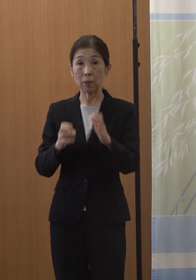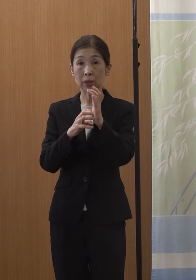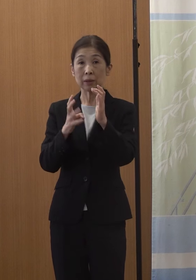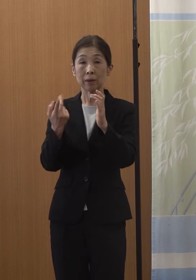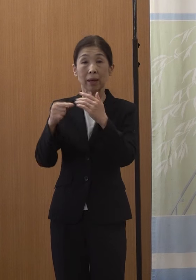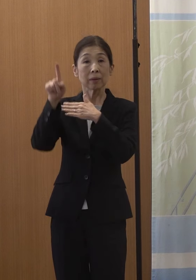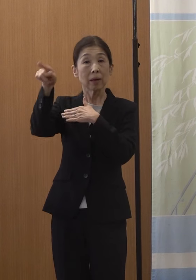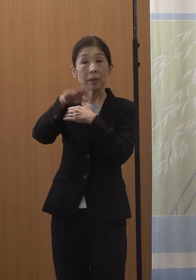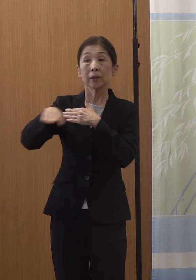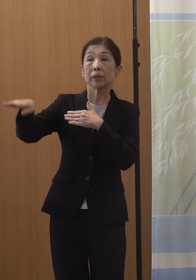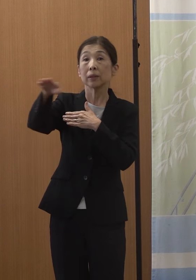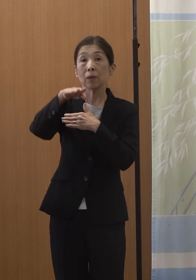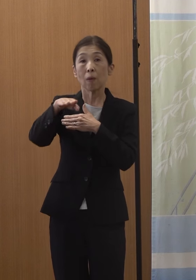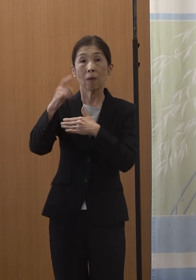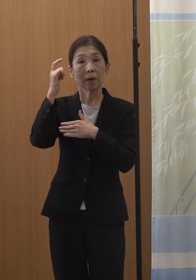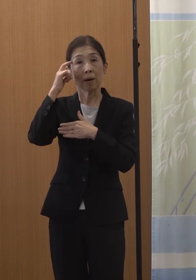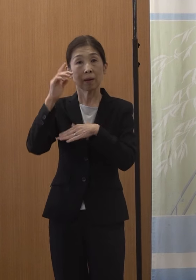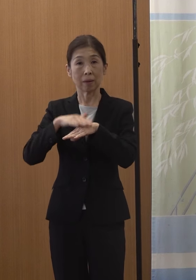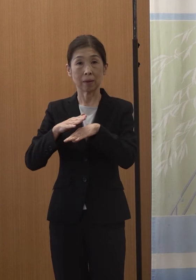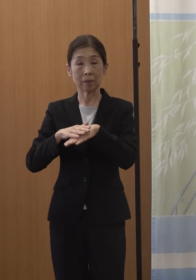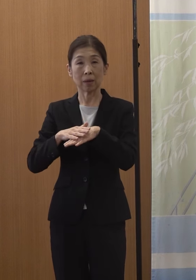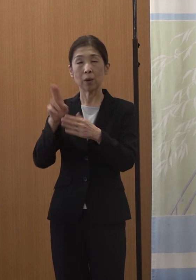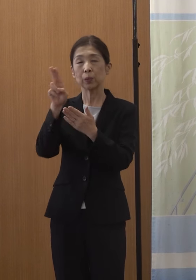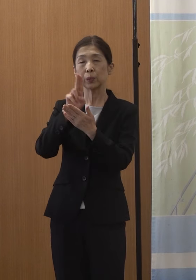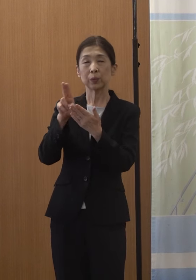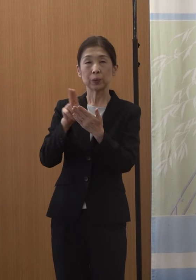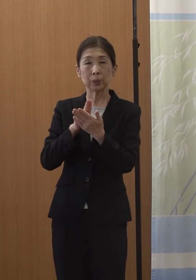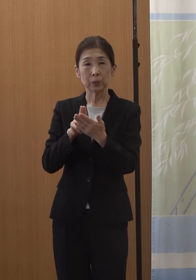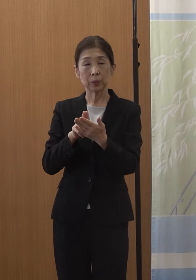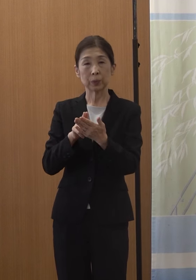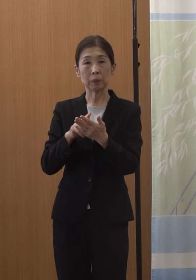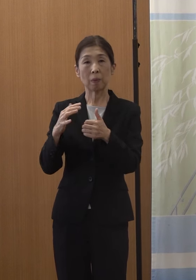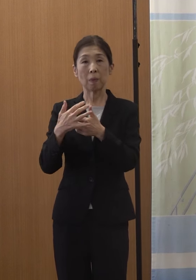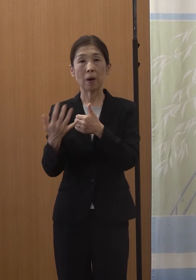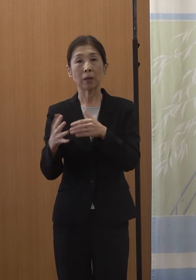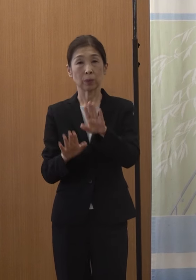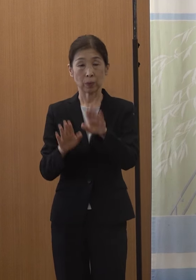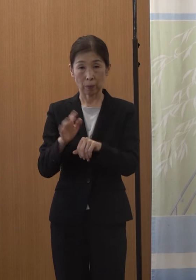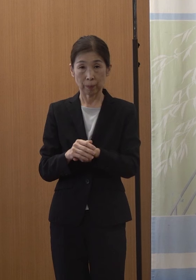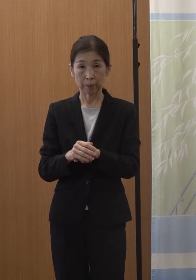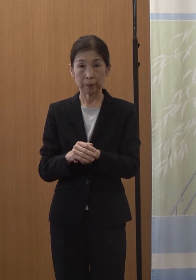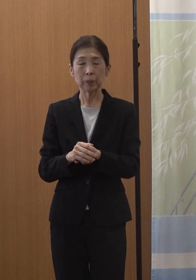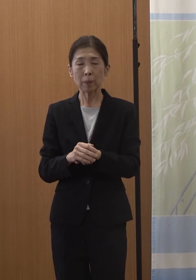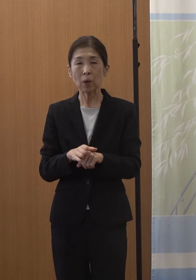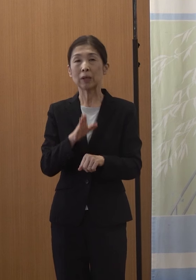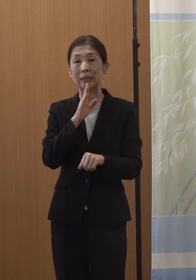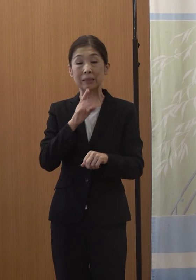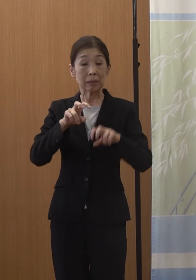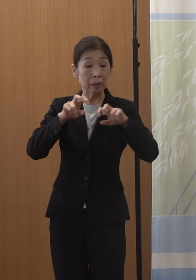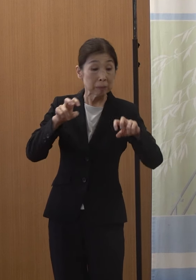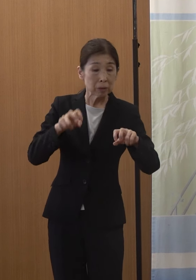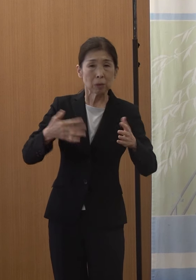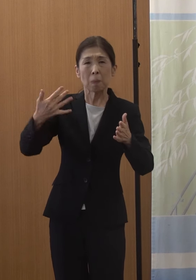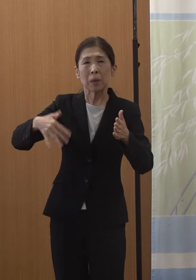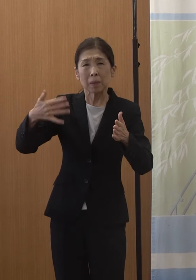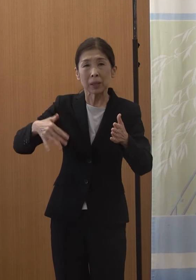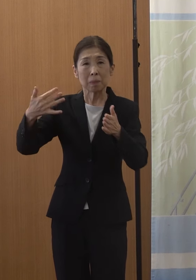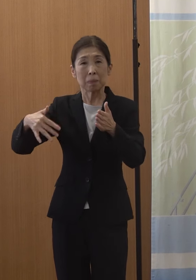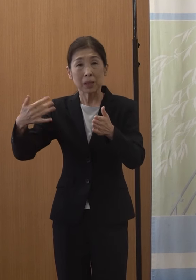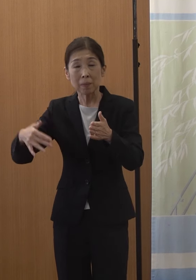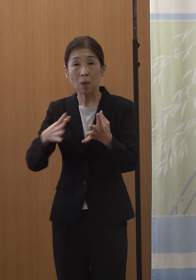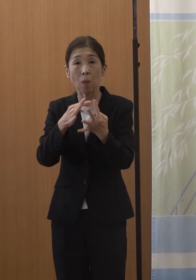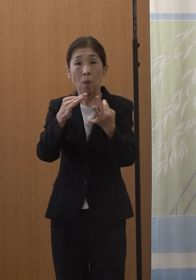外の方々の意識が薄れてきているんじゃないかなというように思いますが、復興の道がまだまだ、長くかかるという